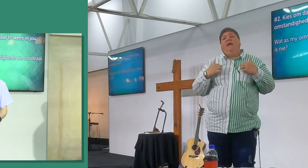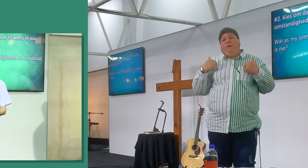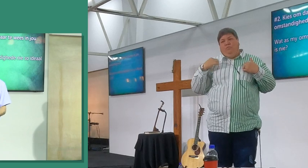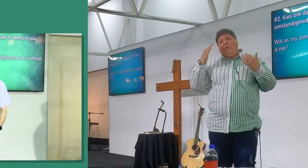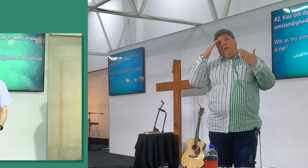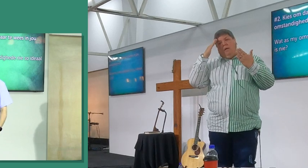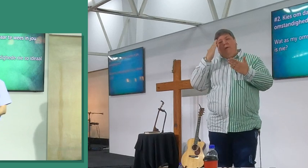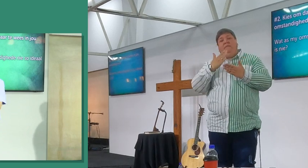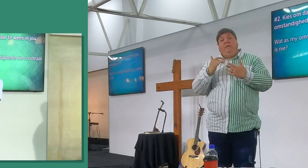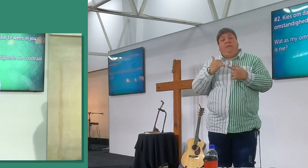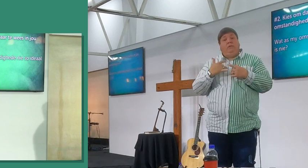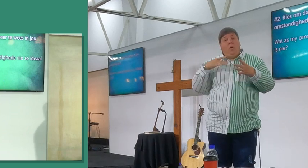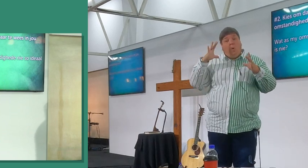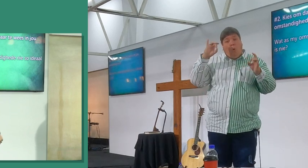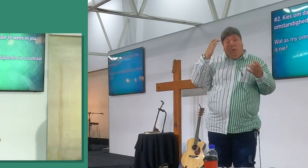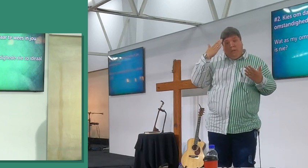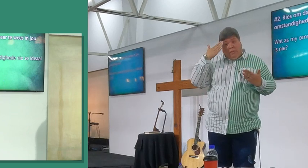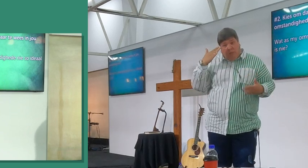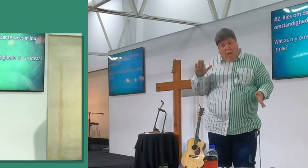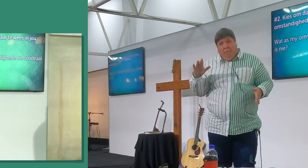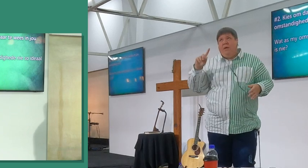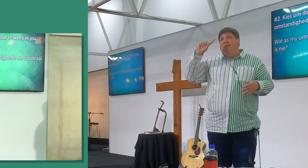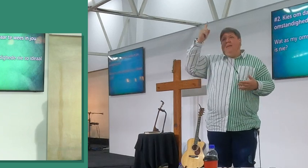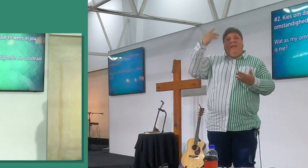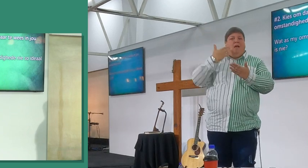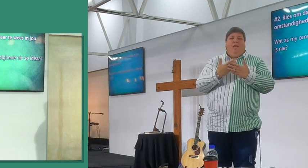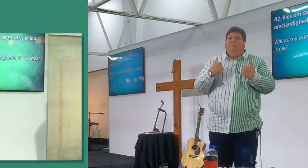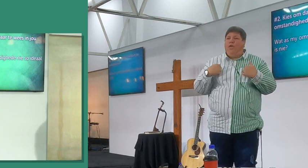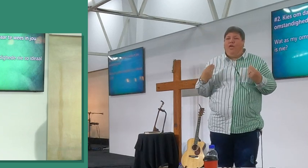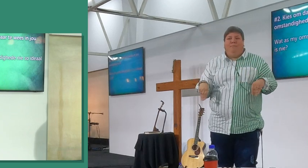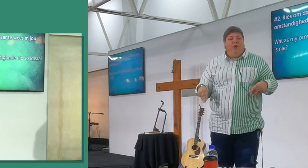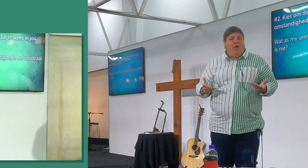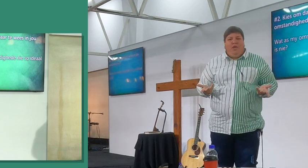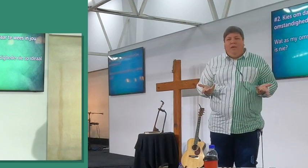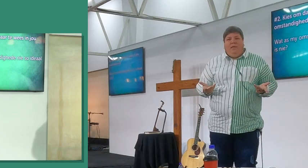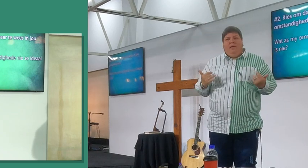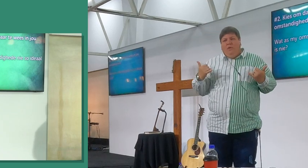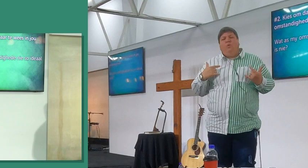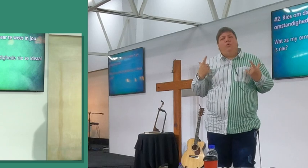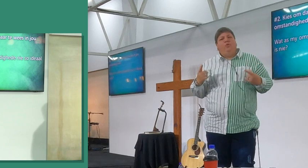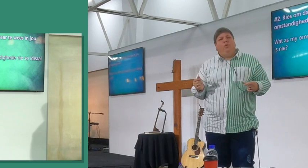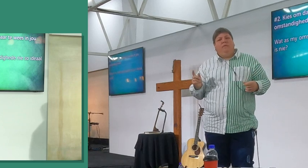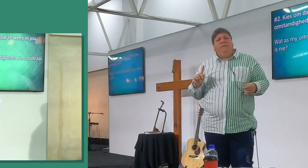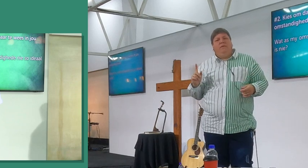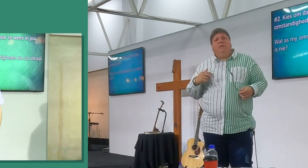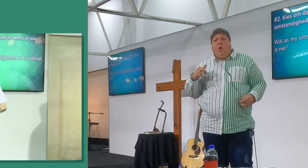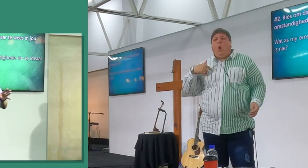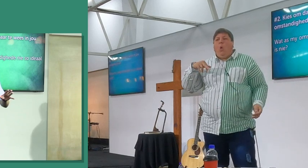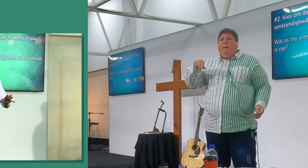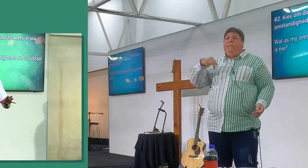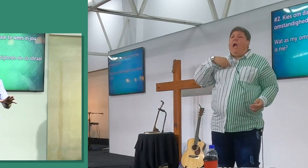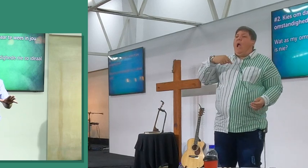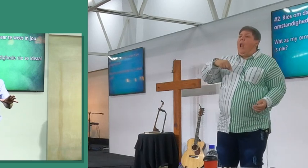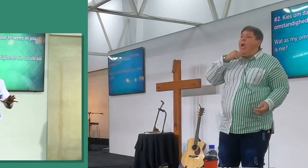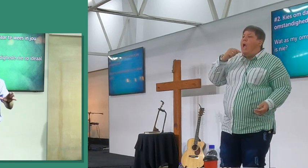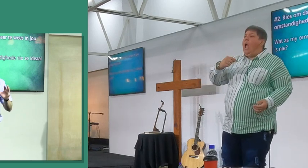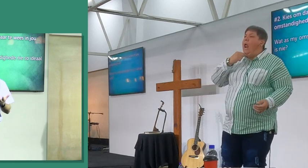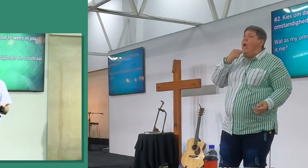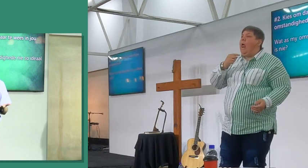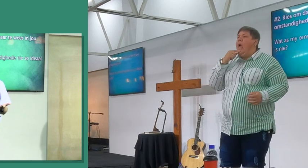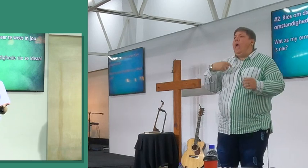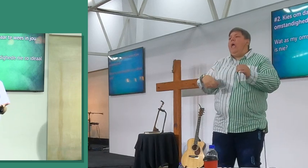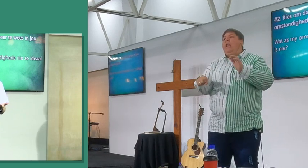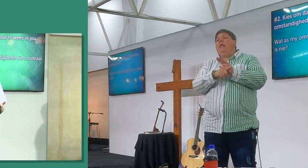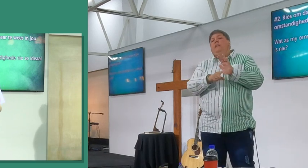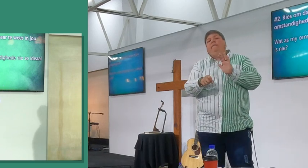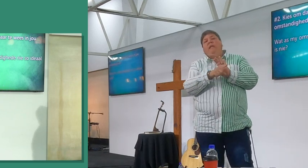jy wat, as ek ondankbaar is, kan die Heere my nie na omstandighede gebruik nie, want weet jy wat, wat gaan ek jy heel tyd doen, ek gaan jy heel tyd loop en klaal, ek gaan nou iets jy sê oor klaal, maar ek gaan